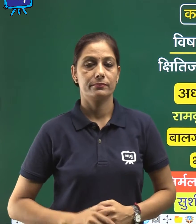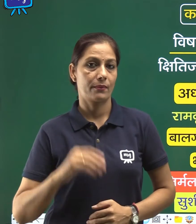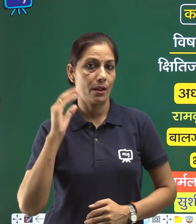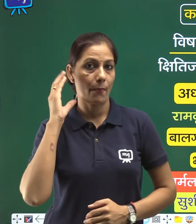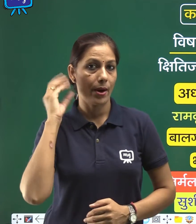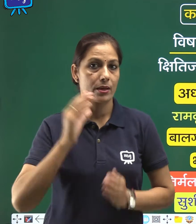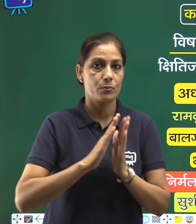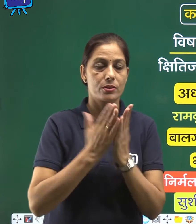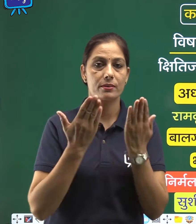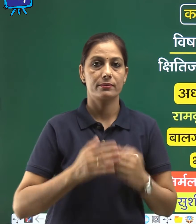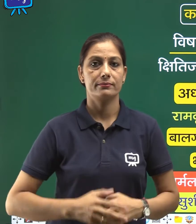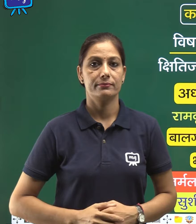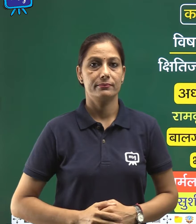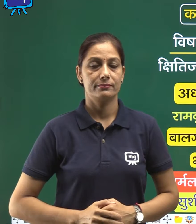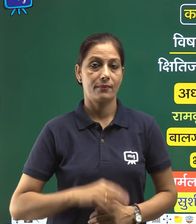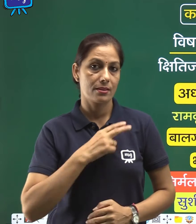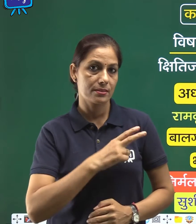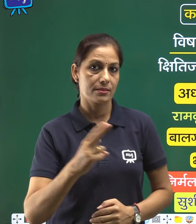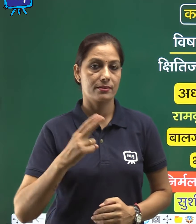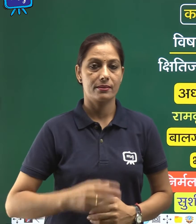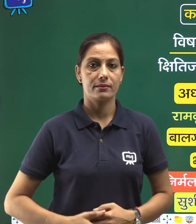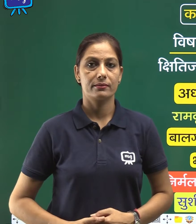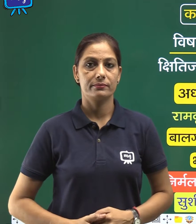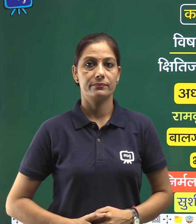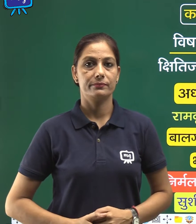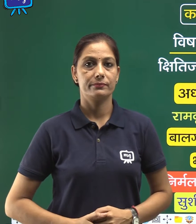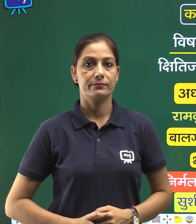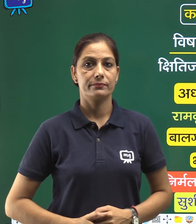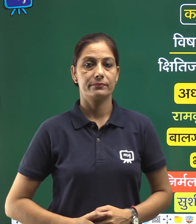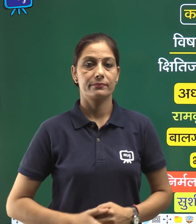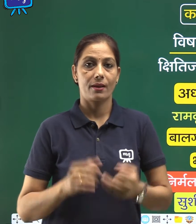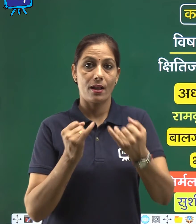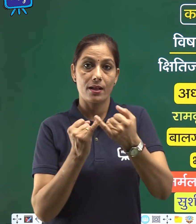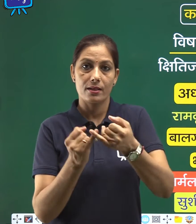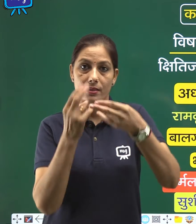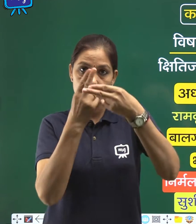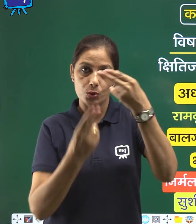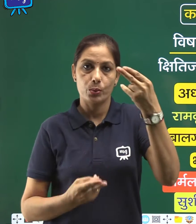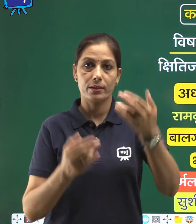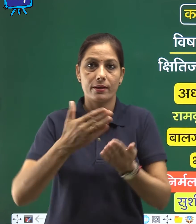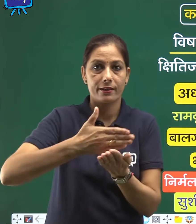पाठ्य पुस्तक क्षितिज के गद्य खंड के